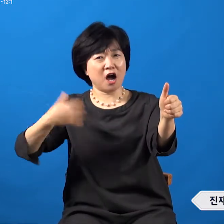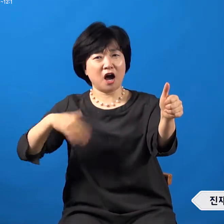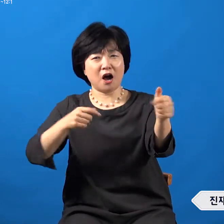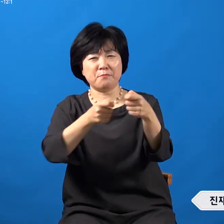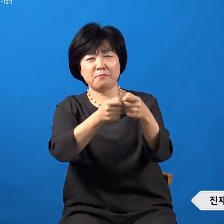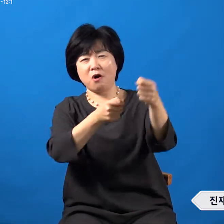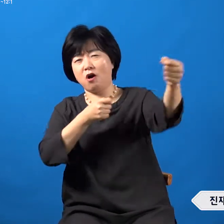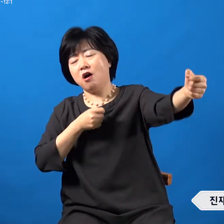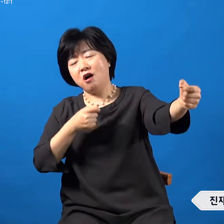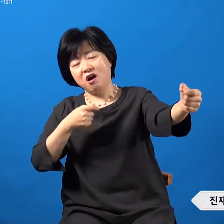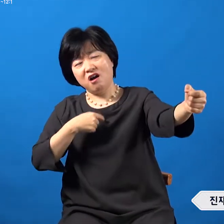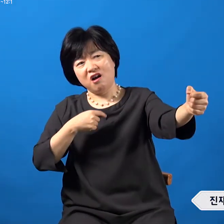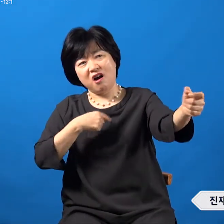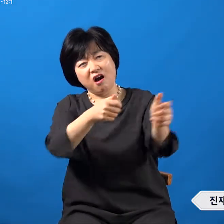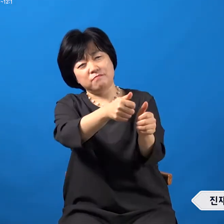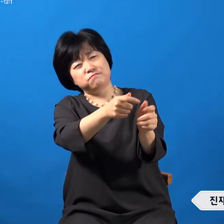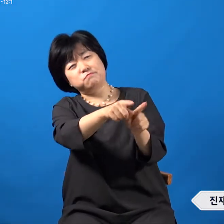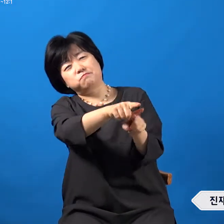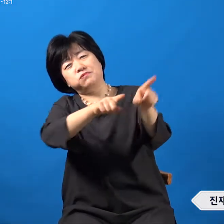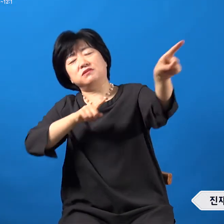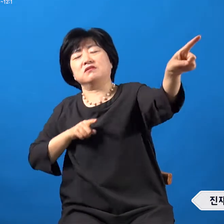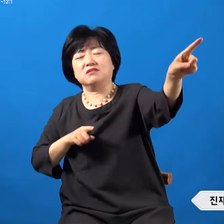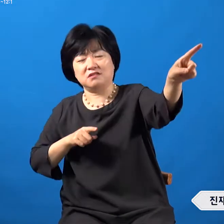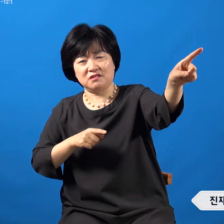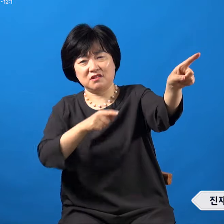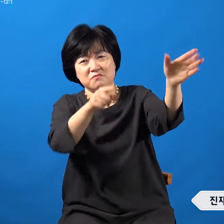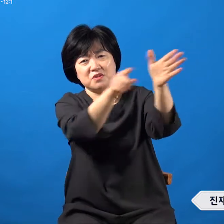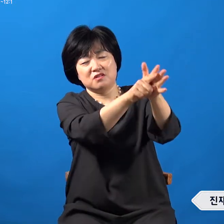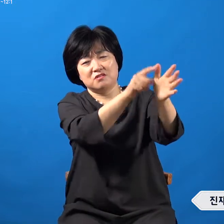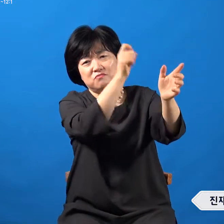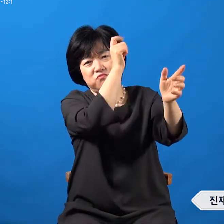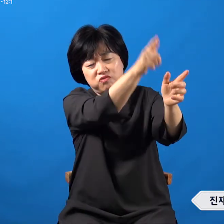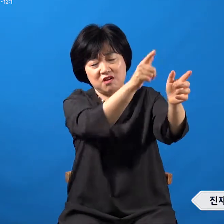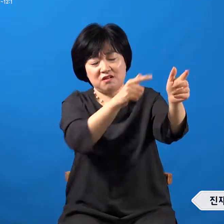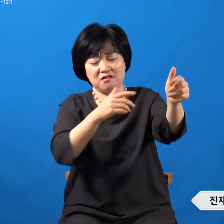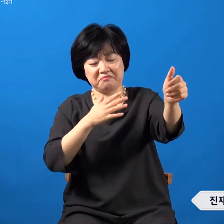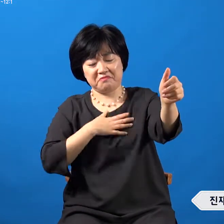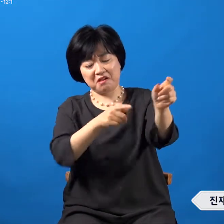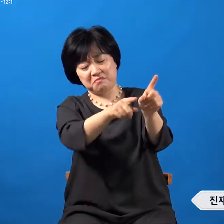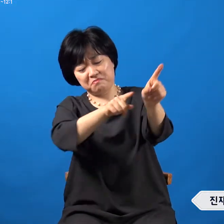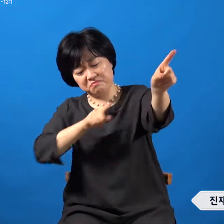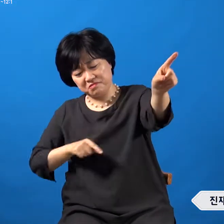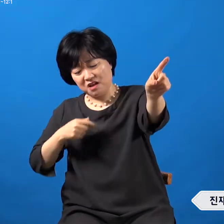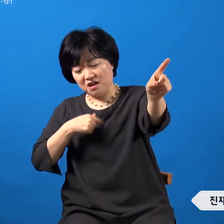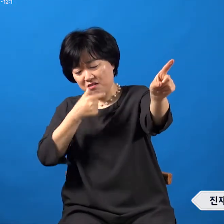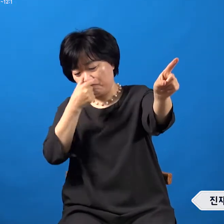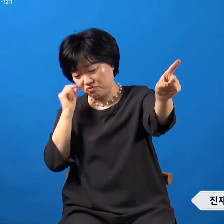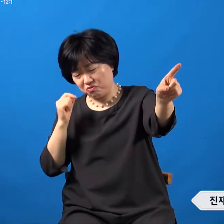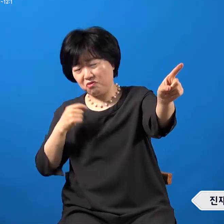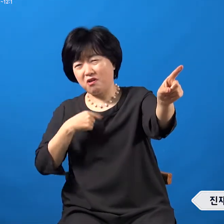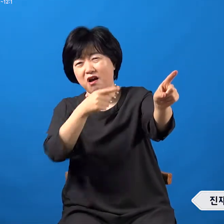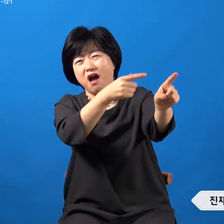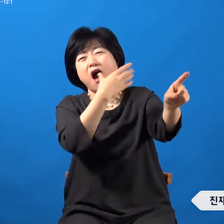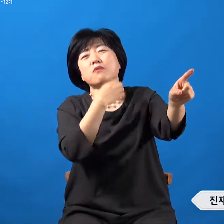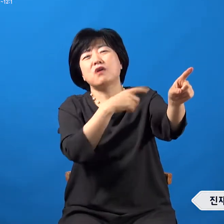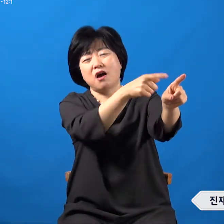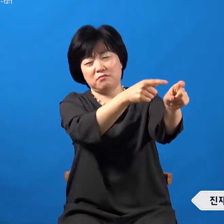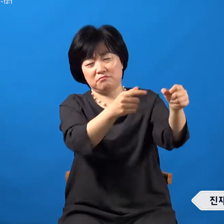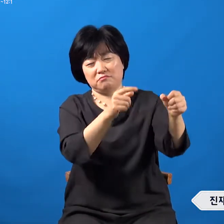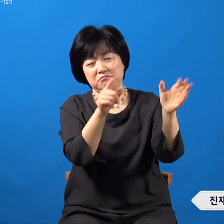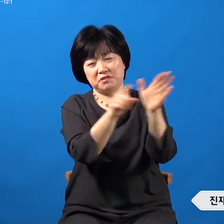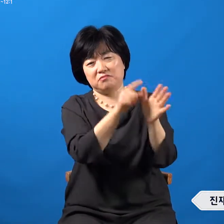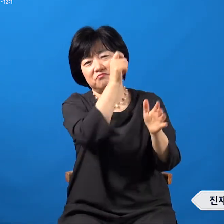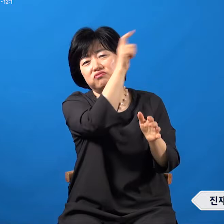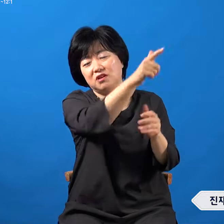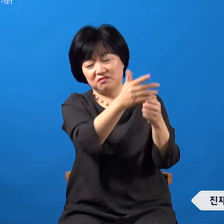같습니다. 아브라함이 그렇게 될 수 있는 것, 아브라함의 믿음이 좋기 때문이라고 생각합니다. 아브라함이니까